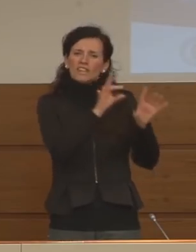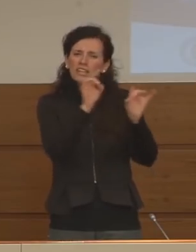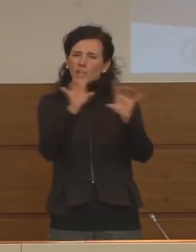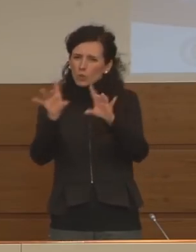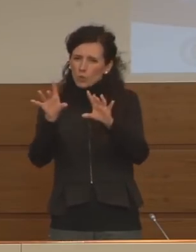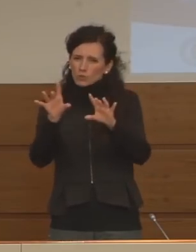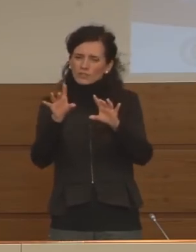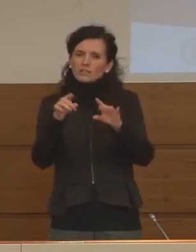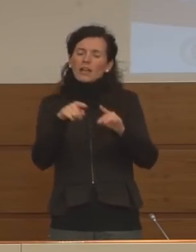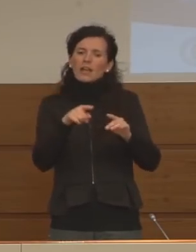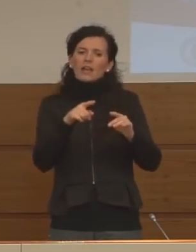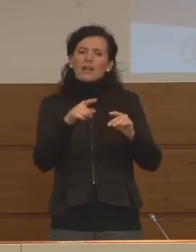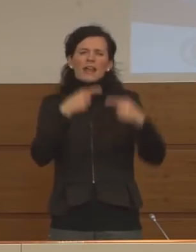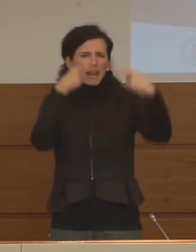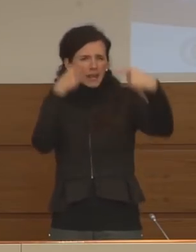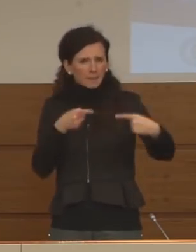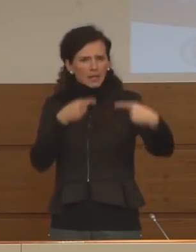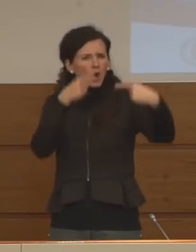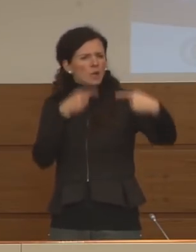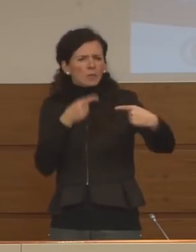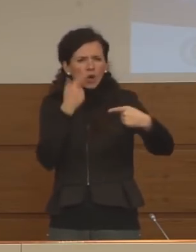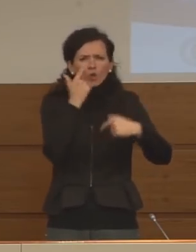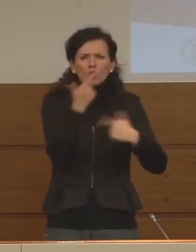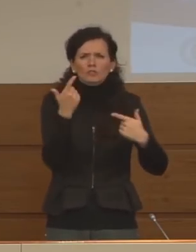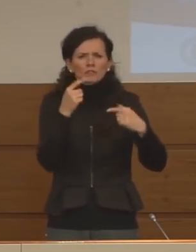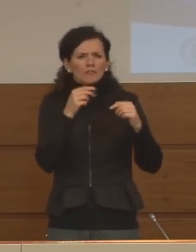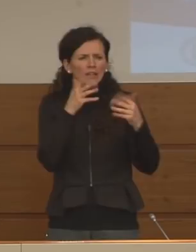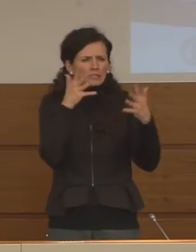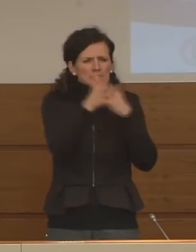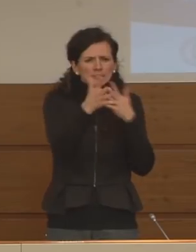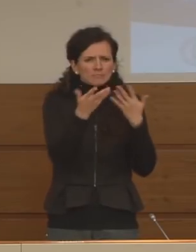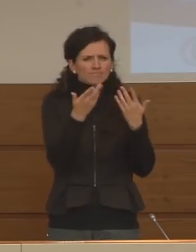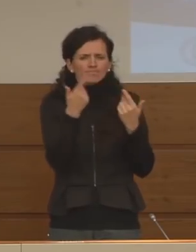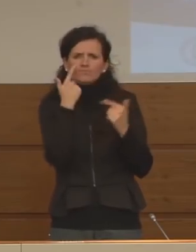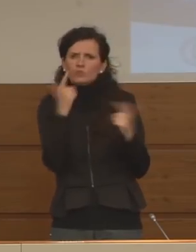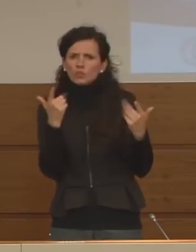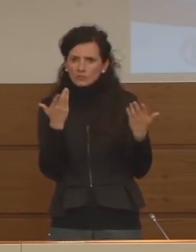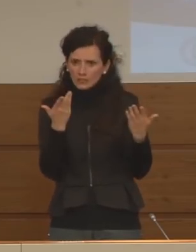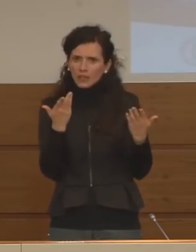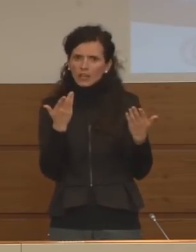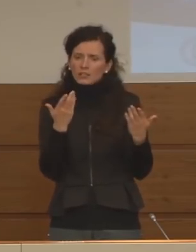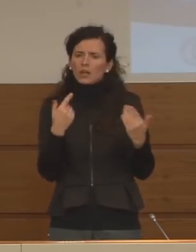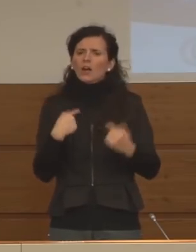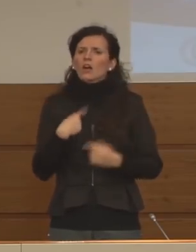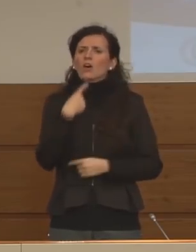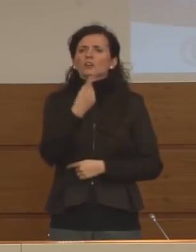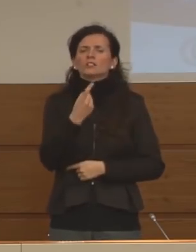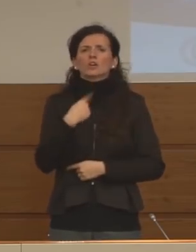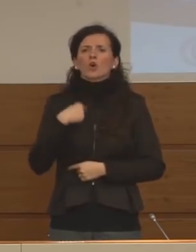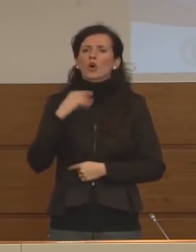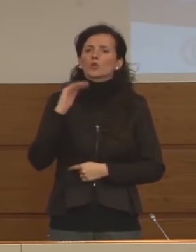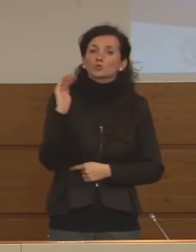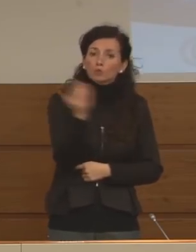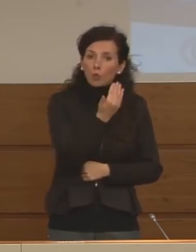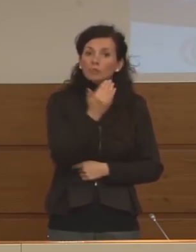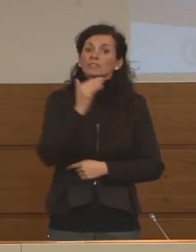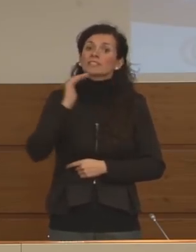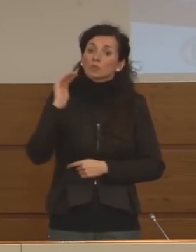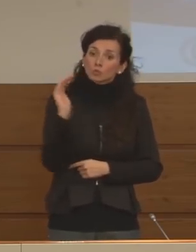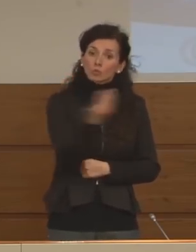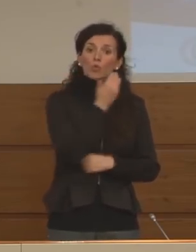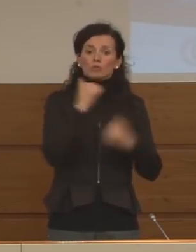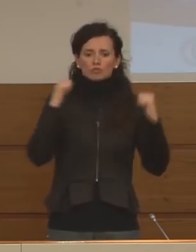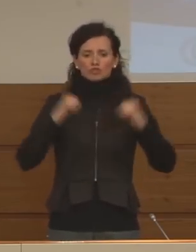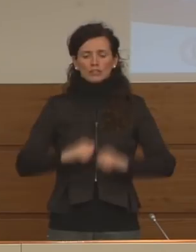noi andiamo progressivamente tutti intendendo tutti i cittadini del mondo tutte le